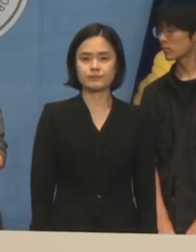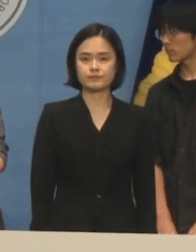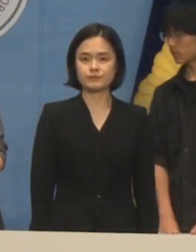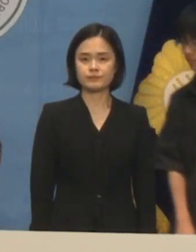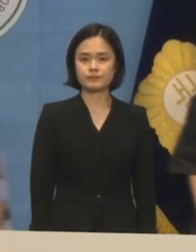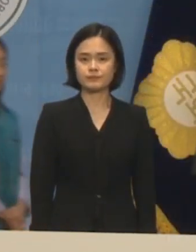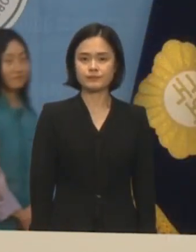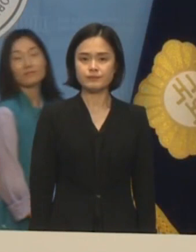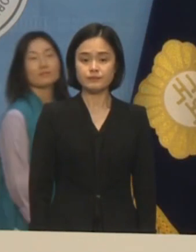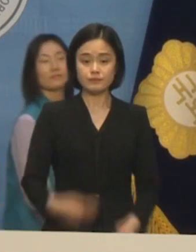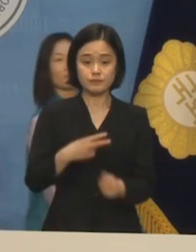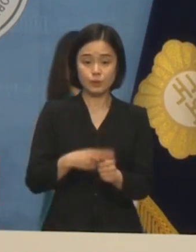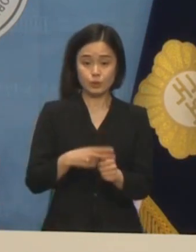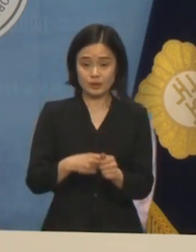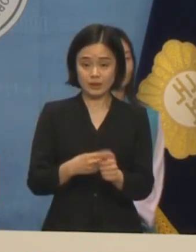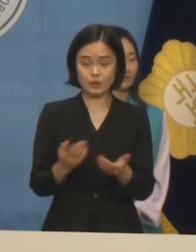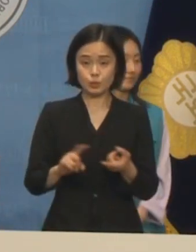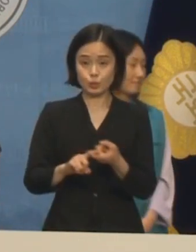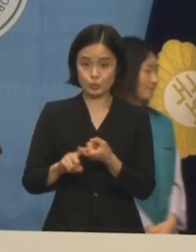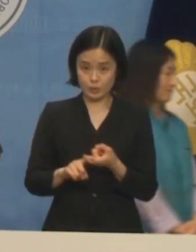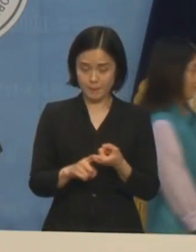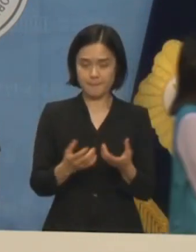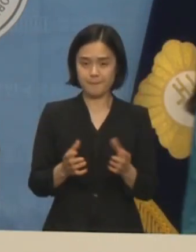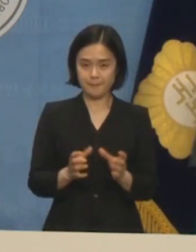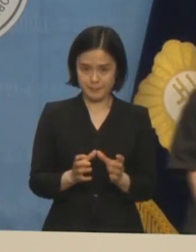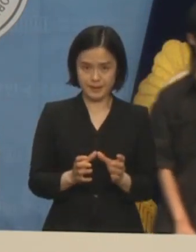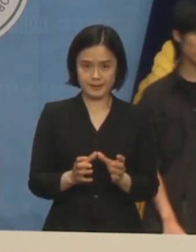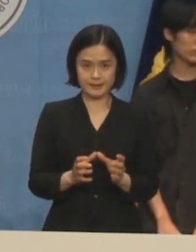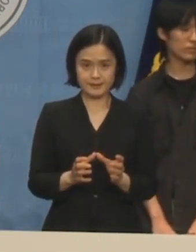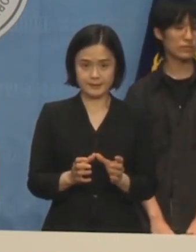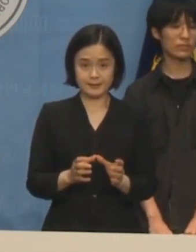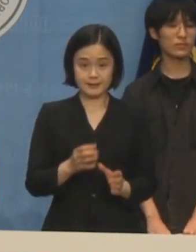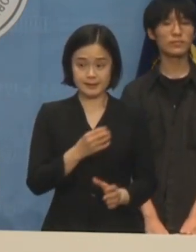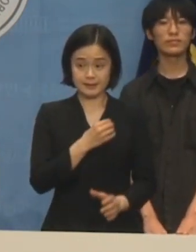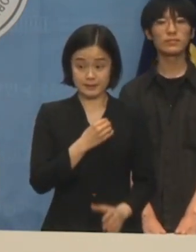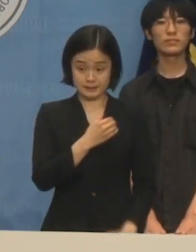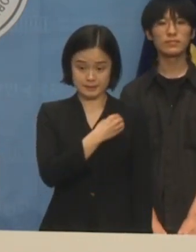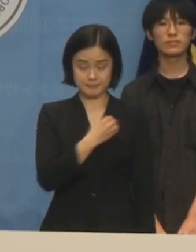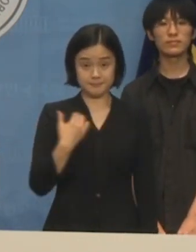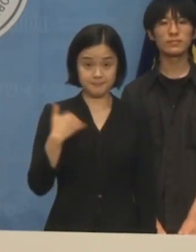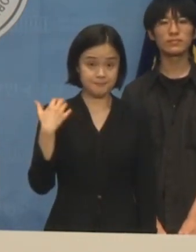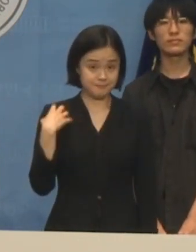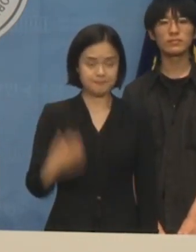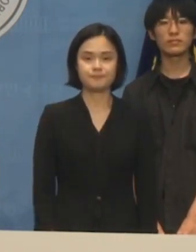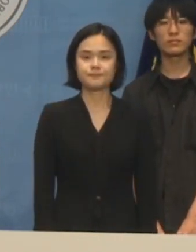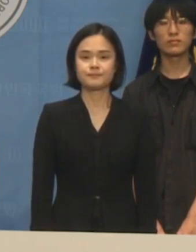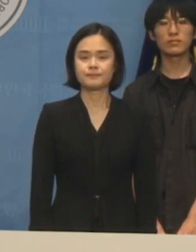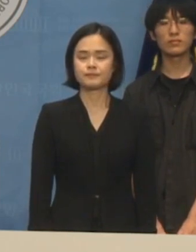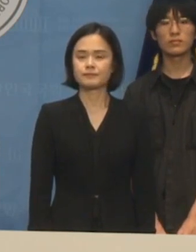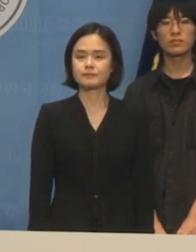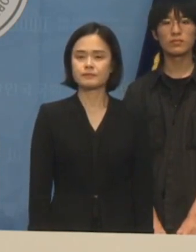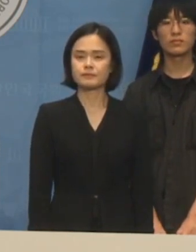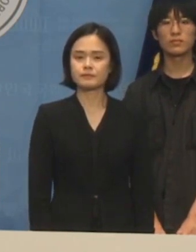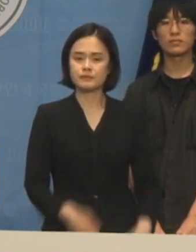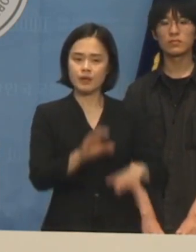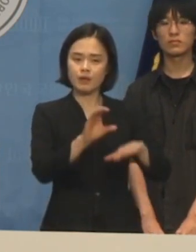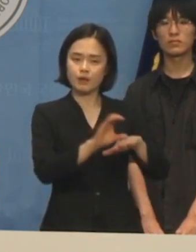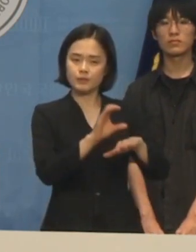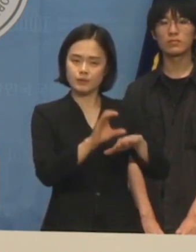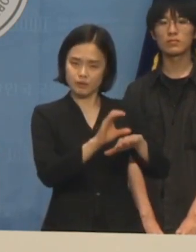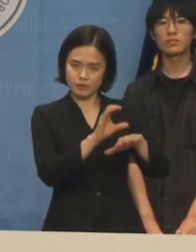네, 교사노조연맹 교섭실장 민재식입니다. 교육부 관계자는 인터뷰를 통해 캐리스의 동시 접속 인원을